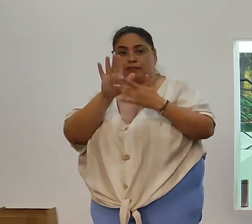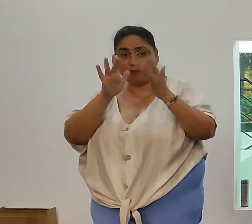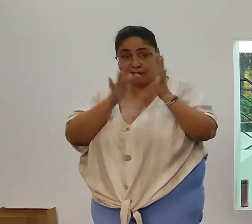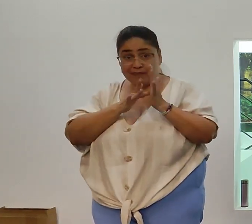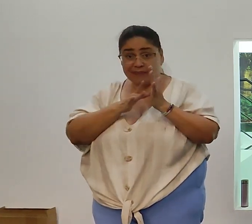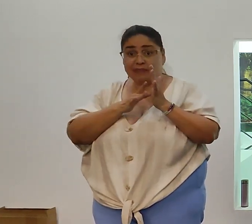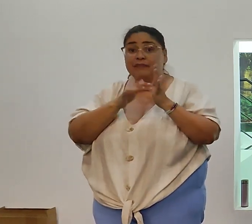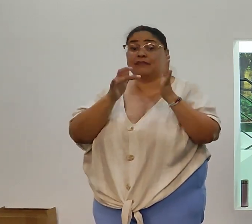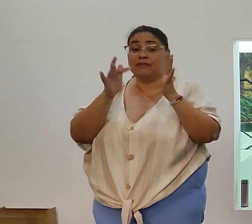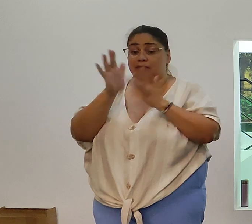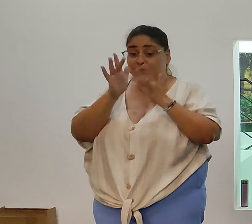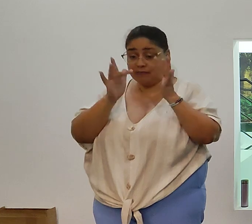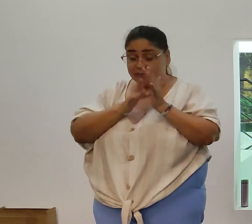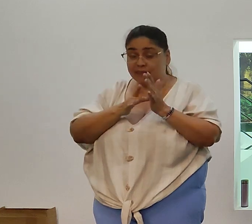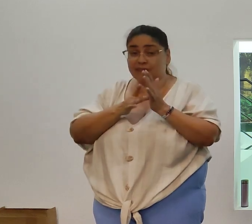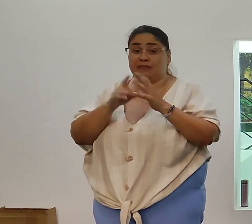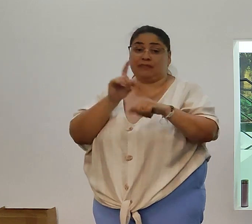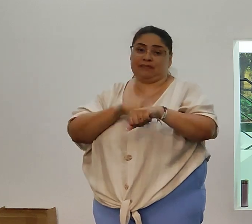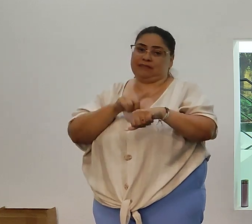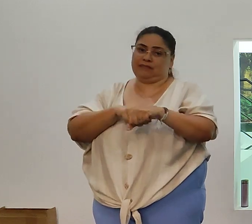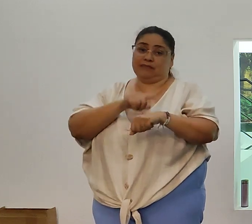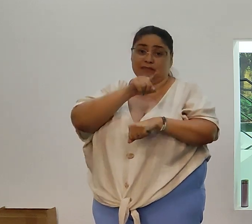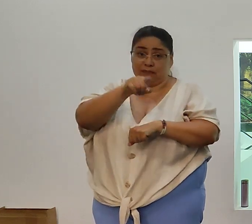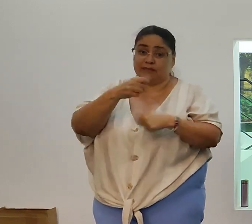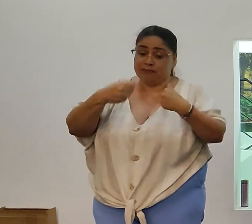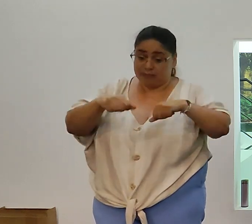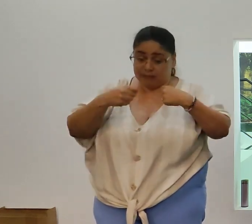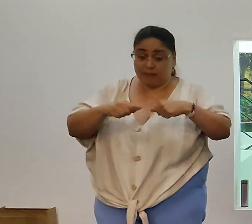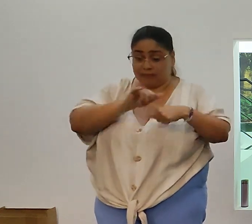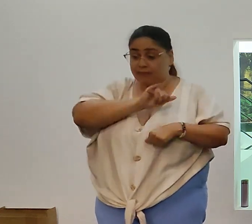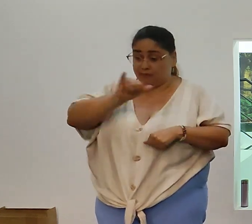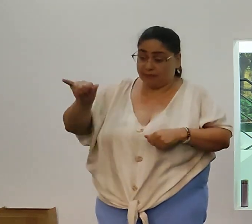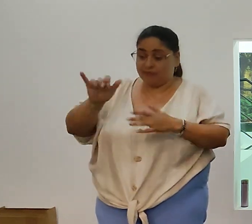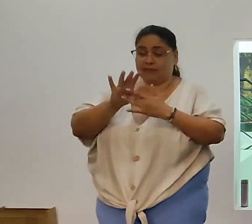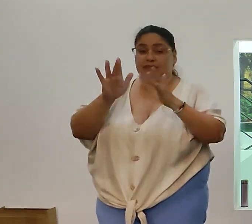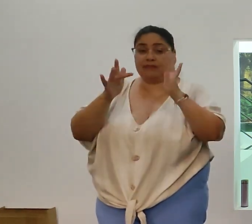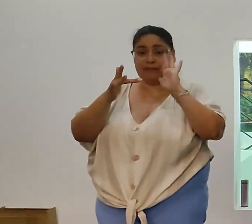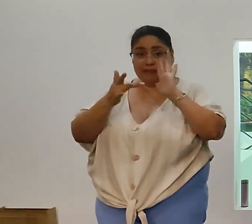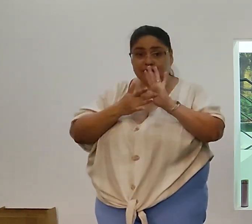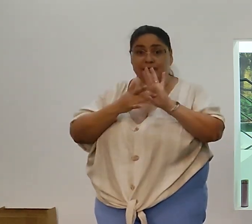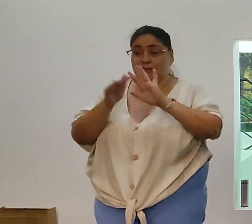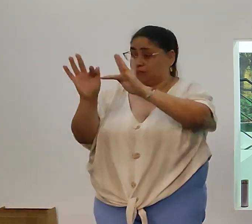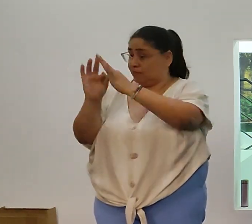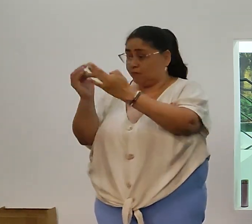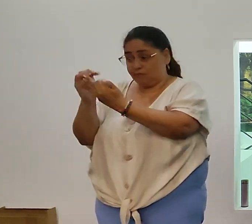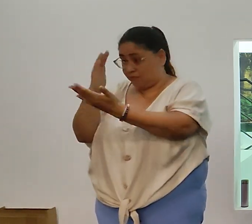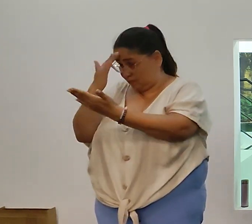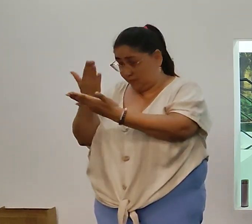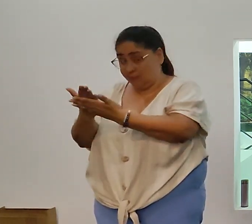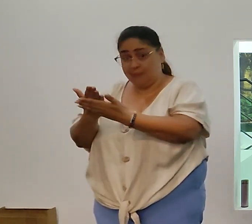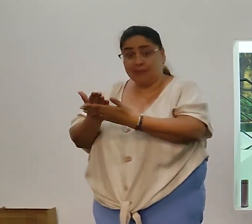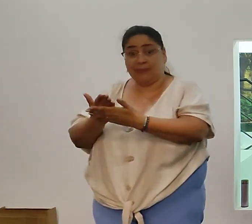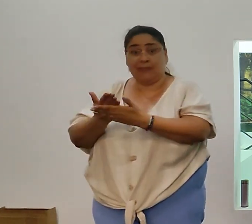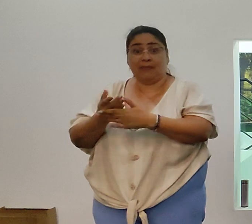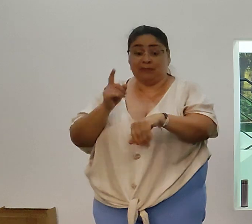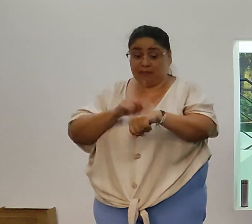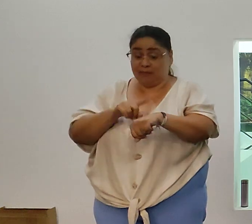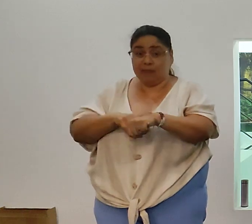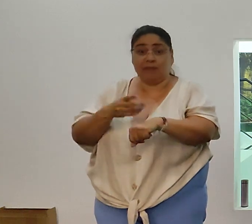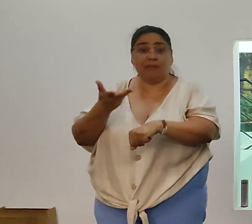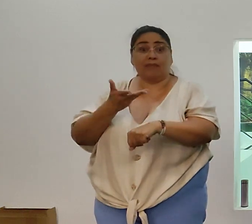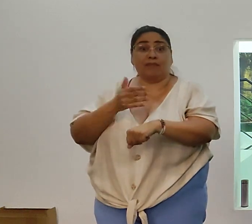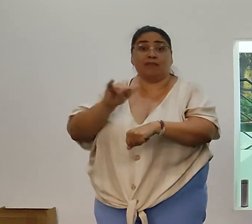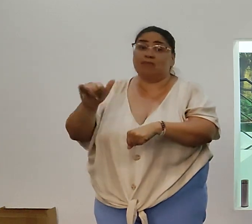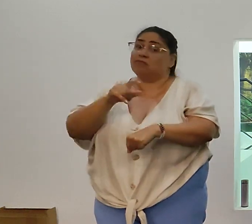para alguém, fale enquanto é tempo. Se você tem a mensagem do Evangelho para anunciar, fale enquanto é tempo, porque você não